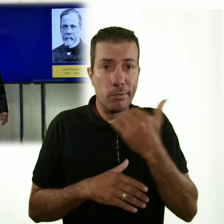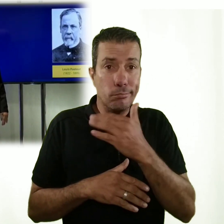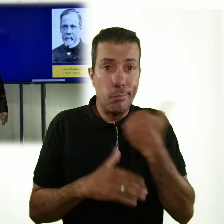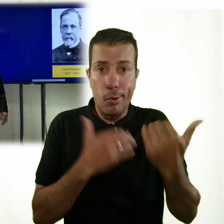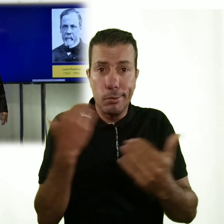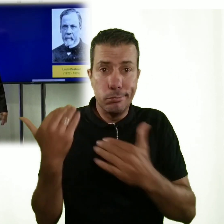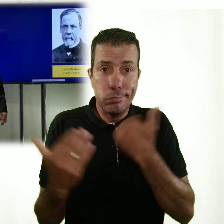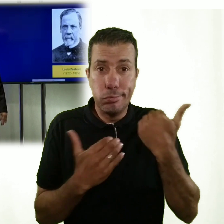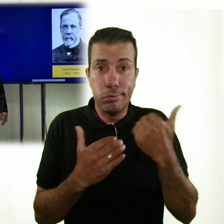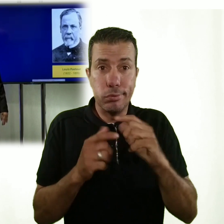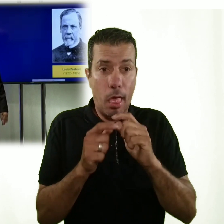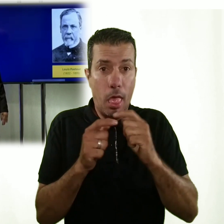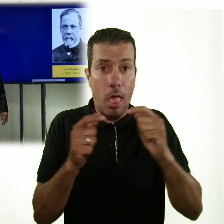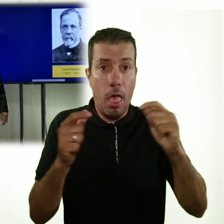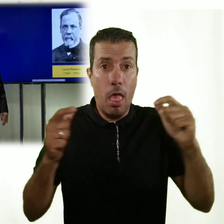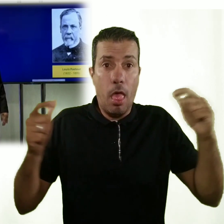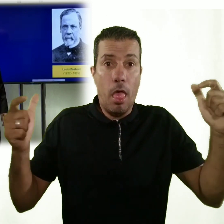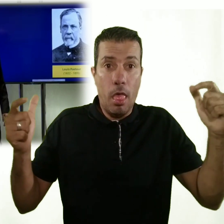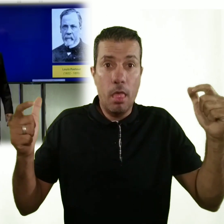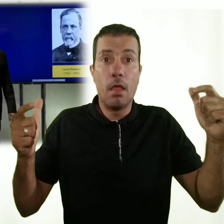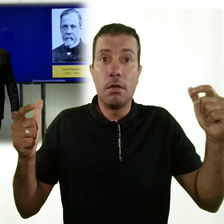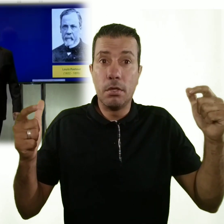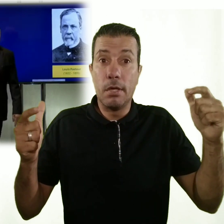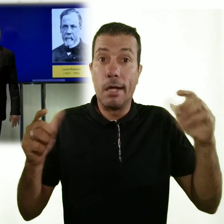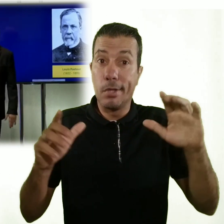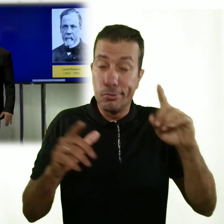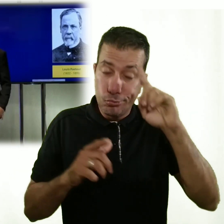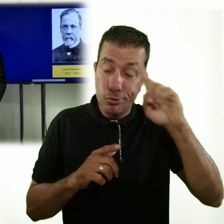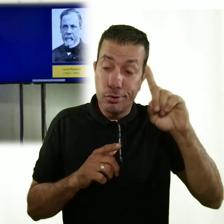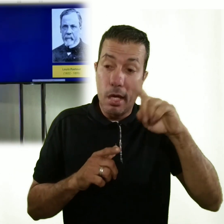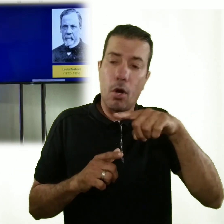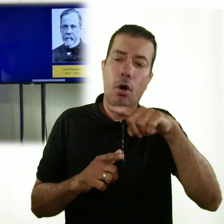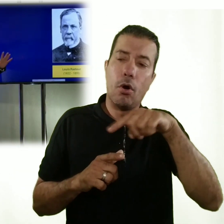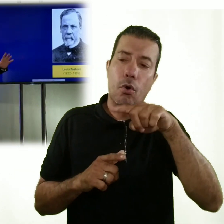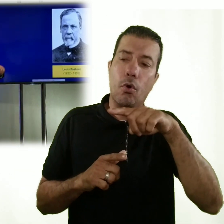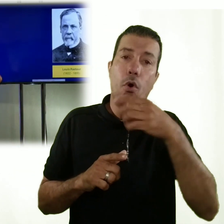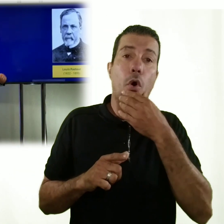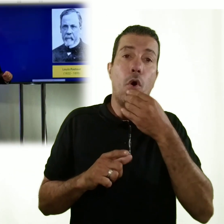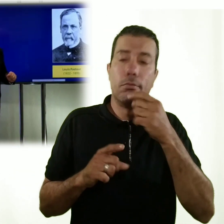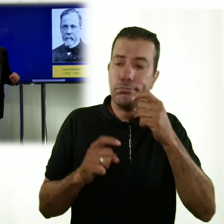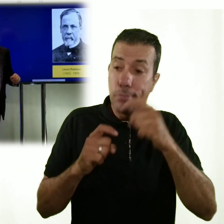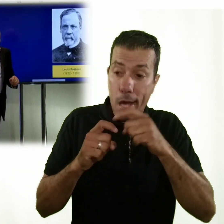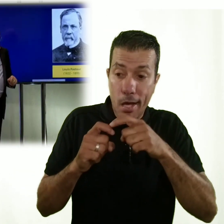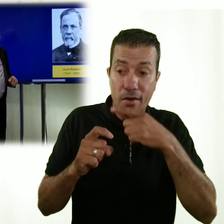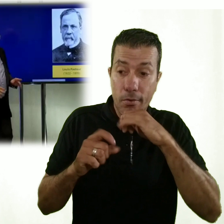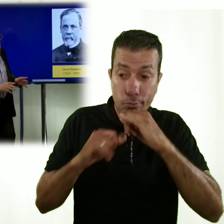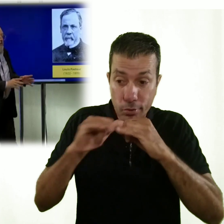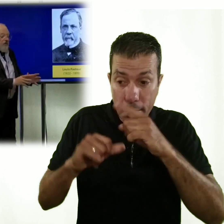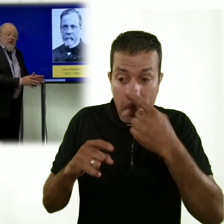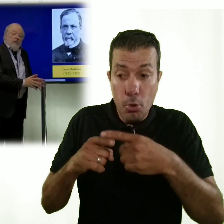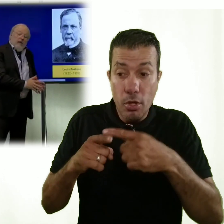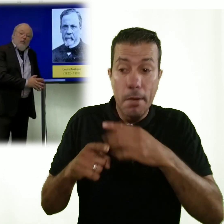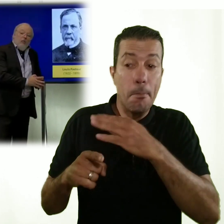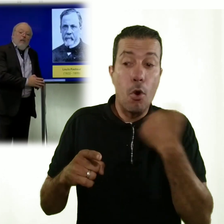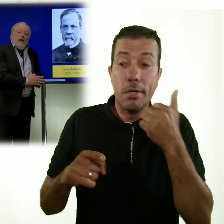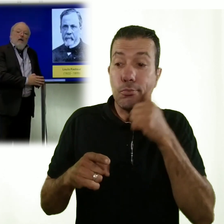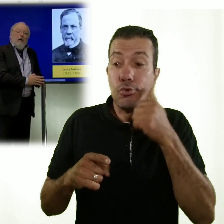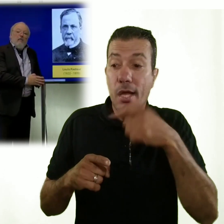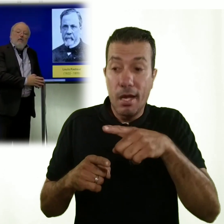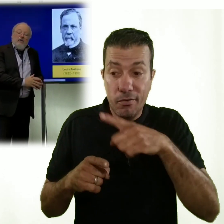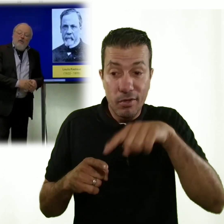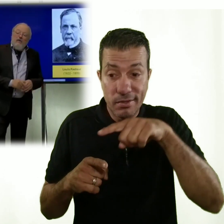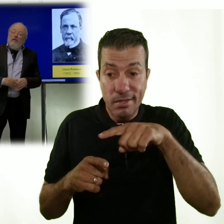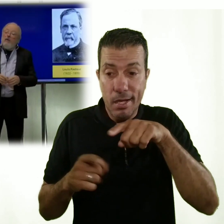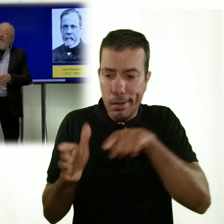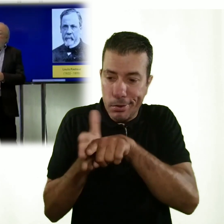era muito grande. Até que um dia ele falou assim para os médicos: olha, sabe por que morre muita mulher aqui? Porque quando vocês examinam